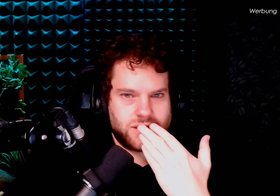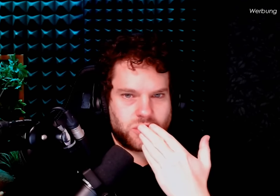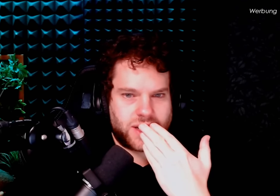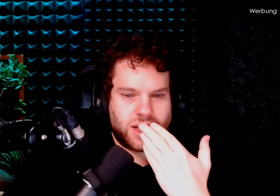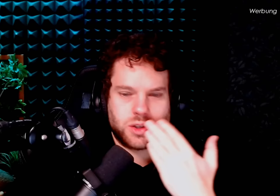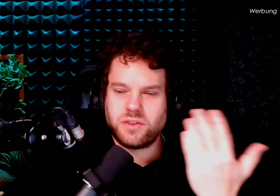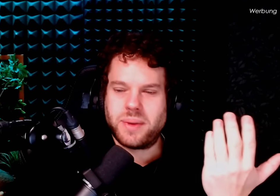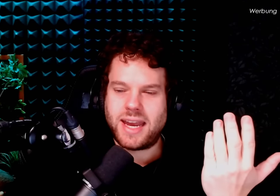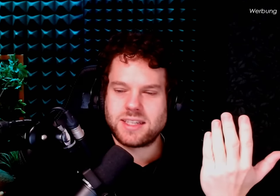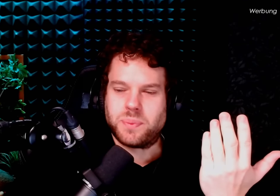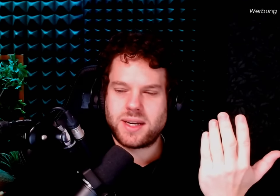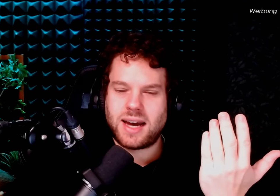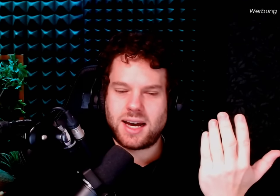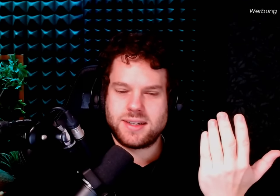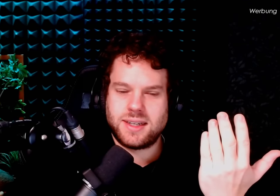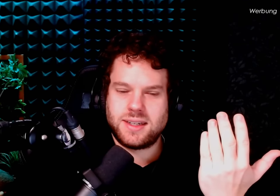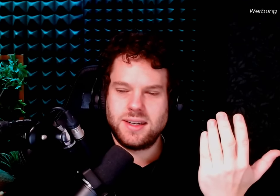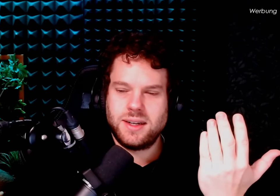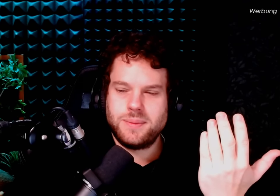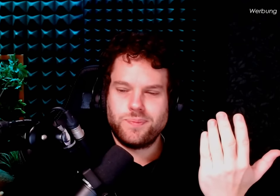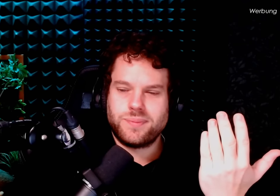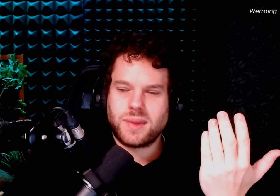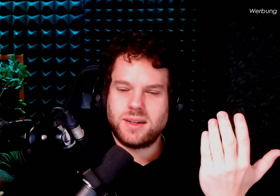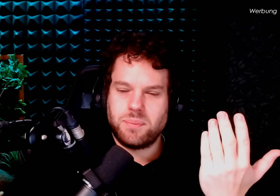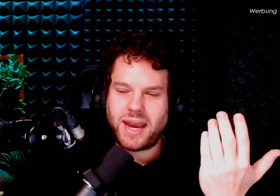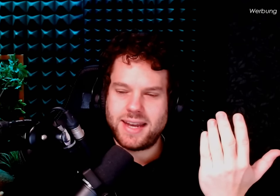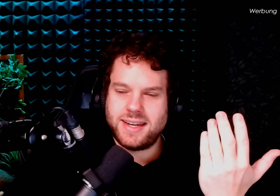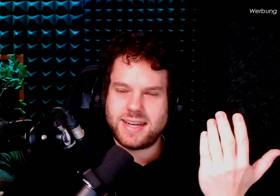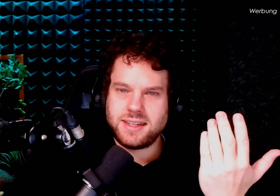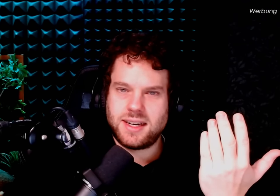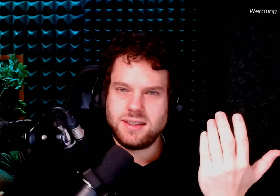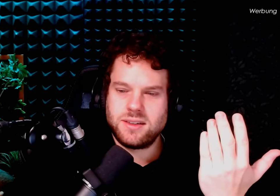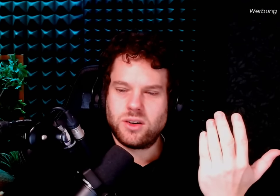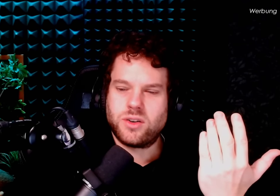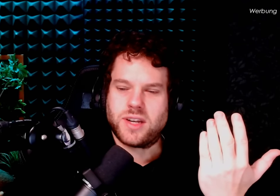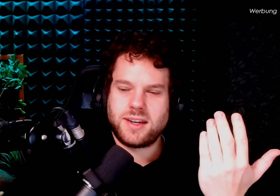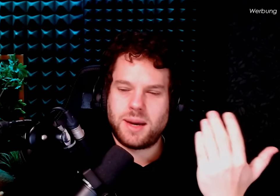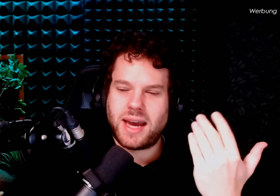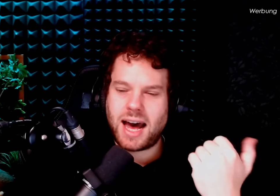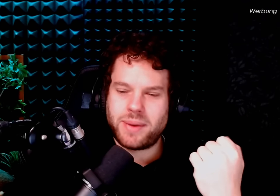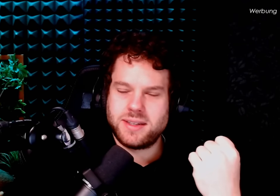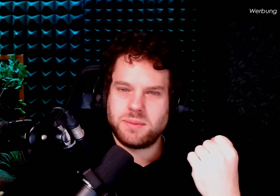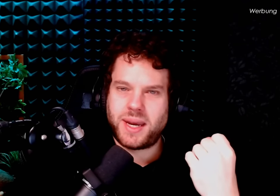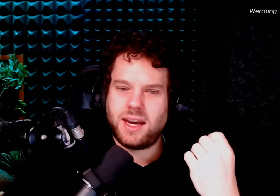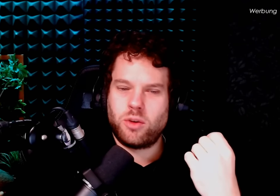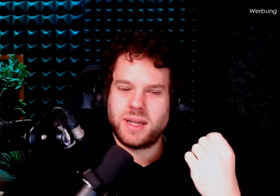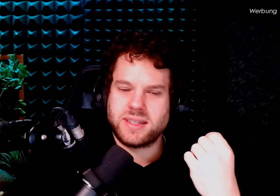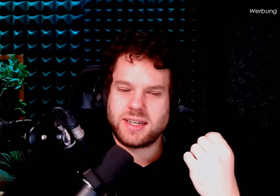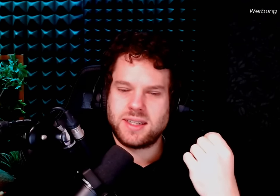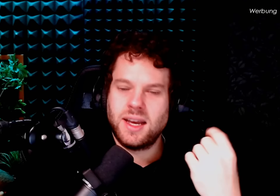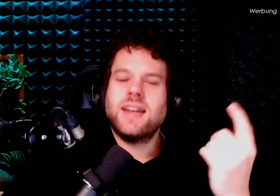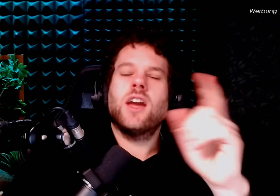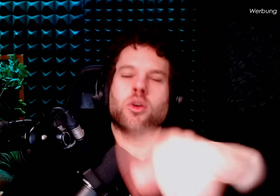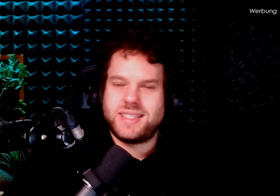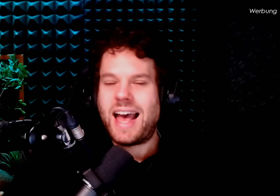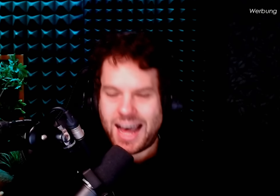So, genauso wie man erstmal den Bären entdeckt hat und dann kam der Ameisenbär und man sagte, nee, du bist der